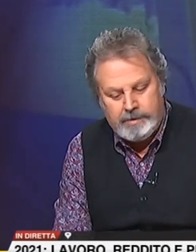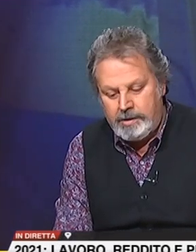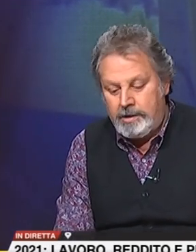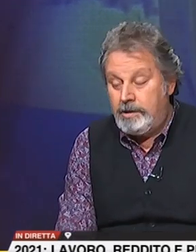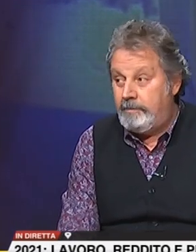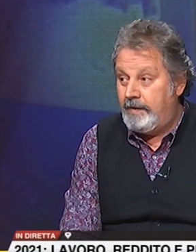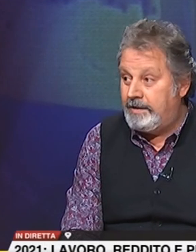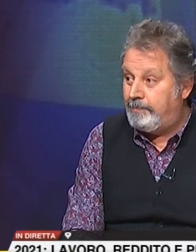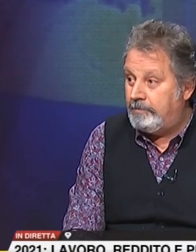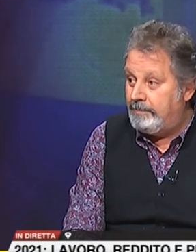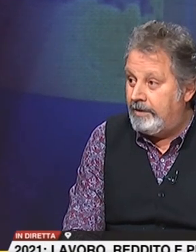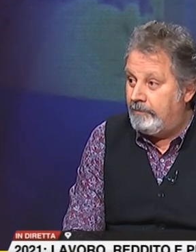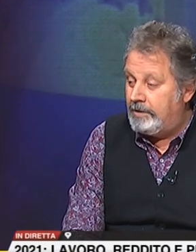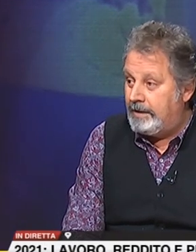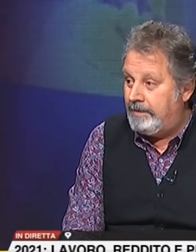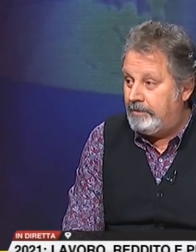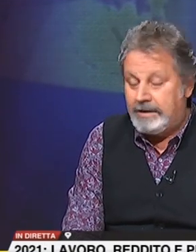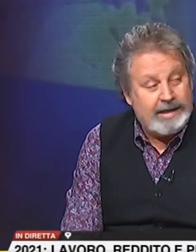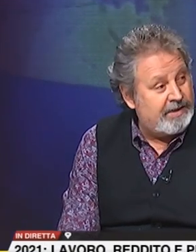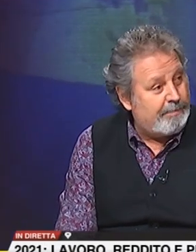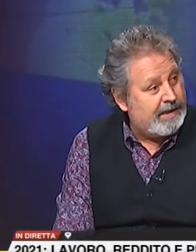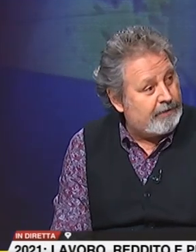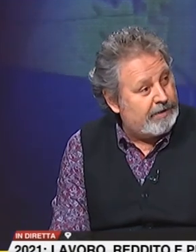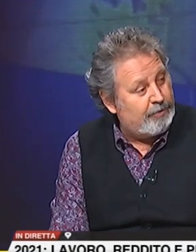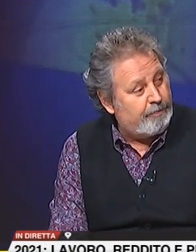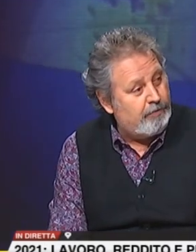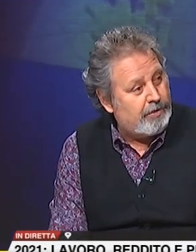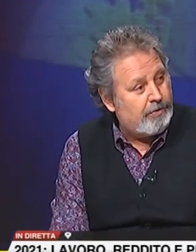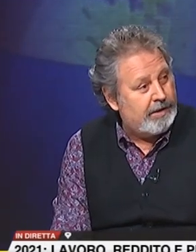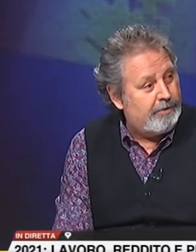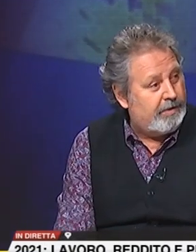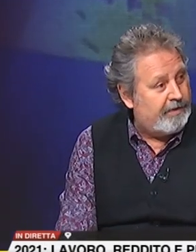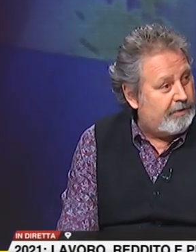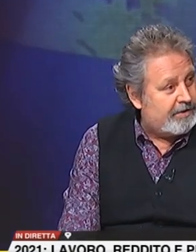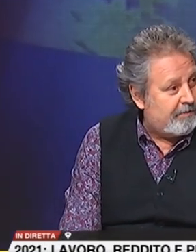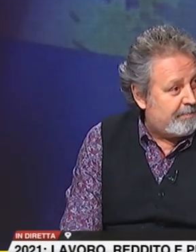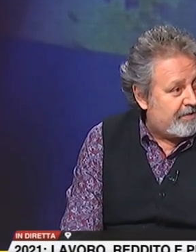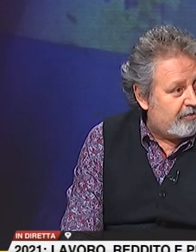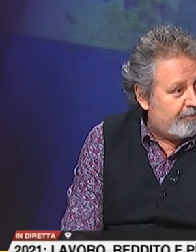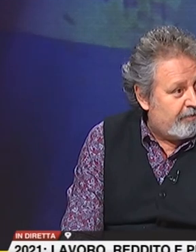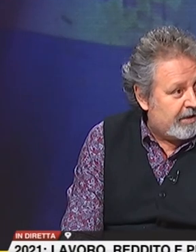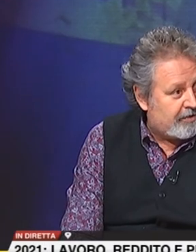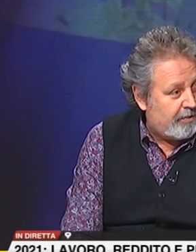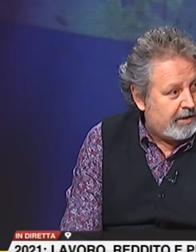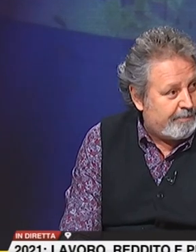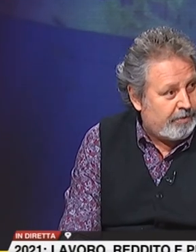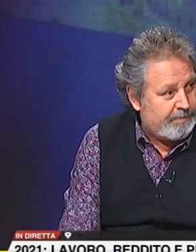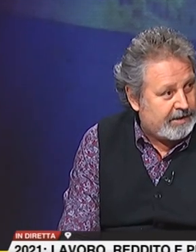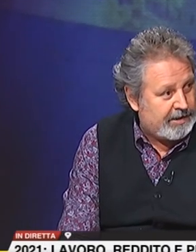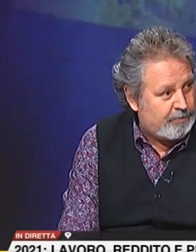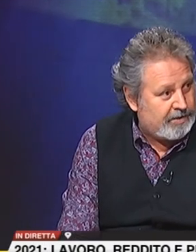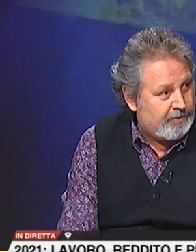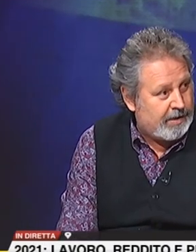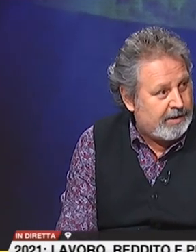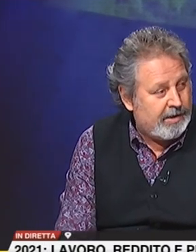punti. 20 punti in meno vuol dire minori interessi da pagare sul debito pubblico, il 2,5% in più vuol dire soldi che puoi